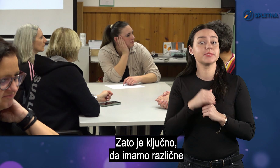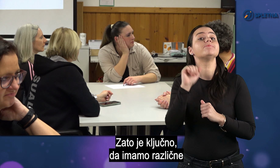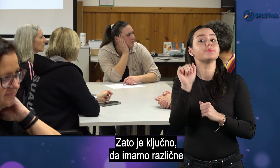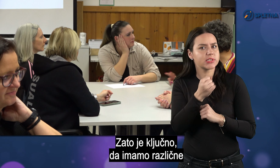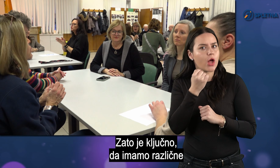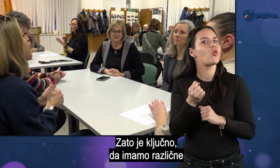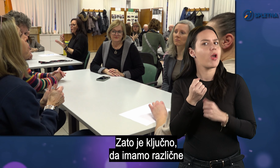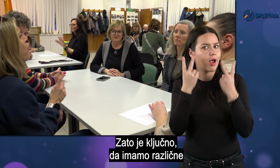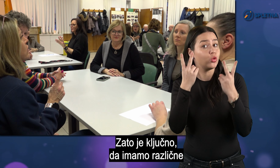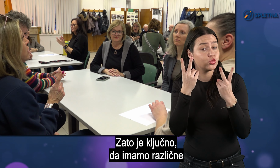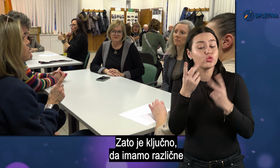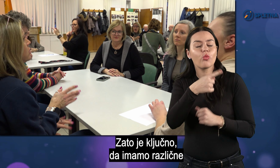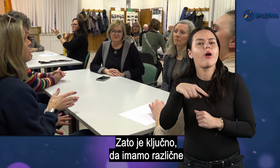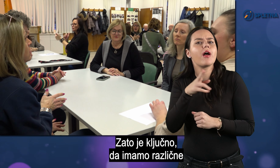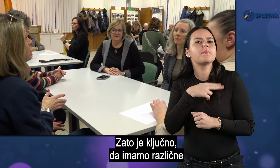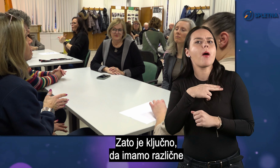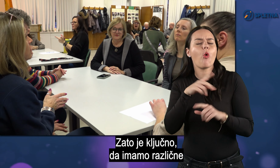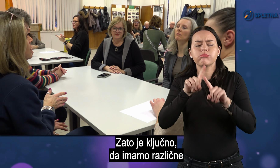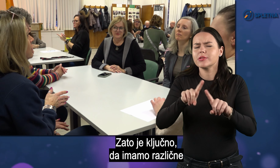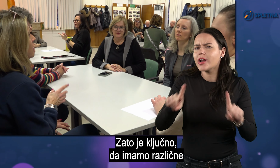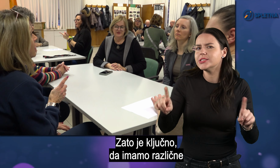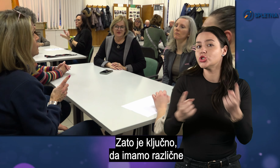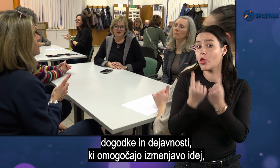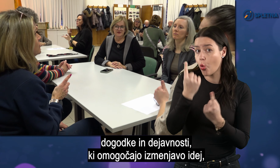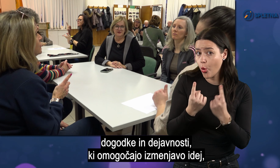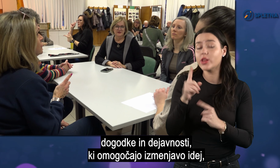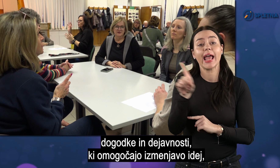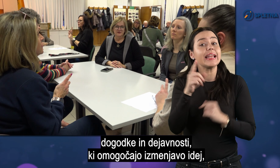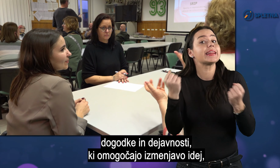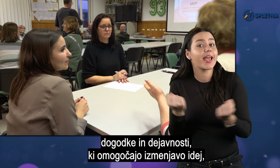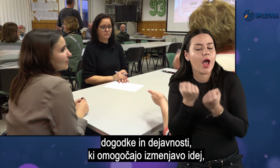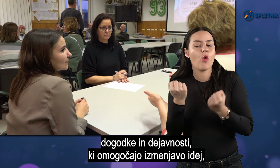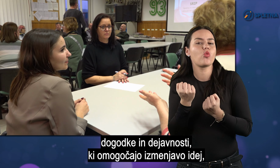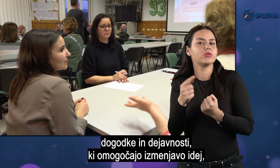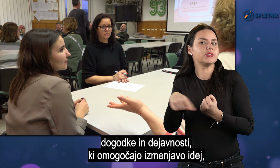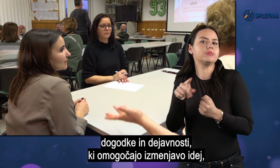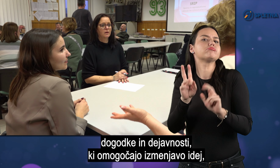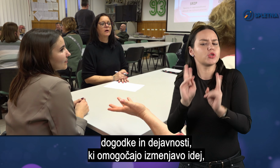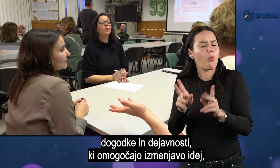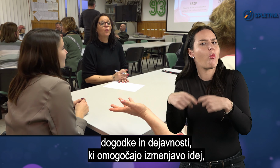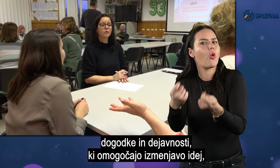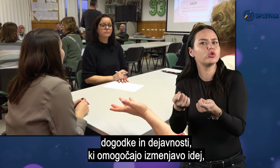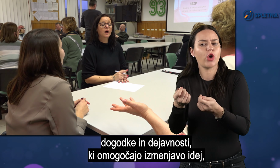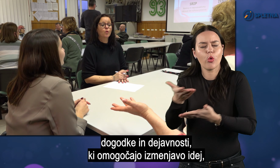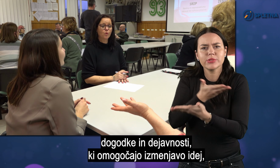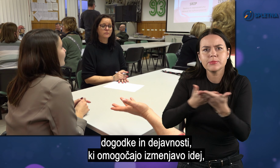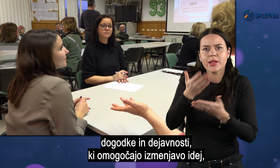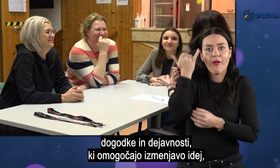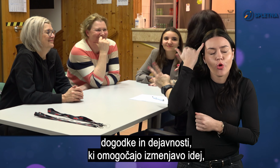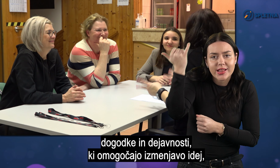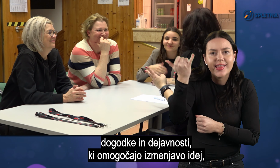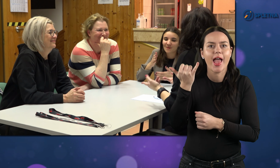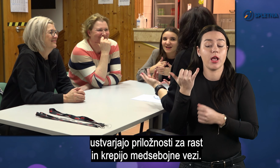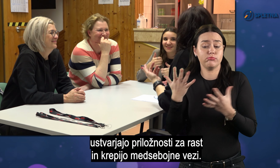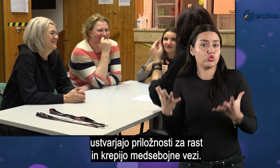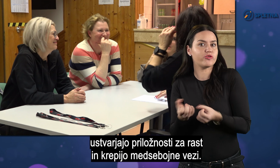Zato je ključno, da imamo različne dogodke in dejavnosti, ki omogočajo izmenjavo idej, ustvarjajo priložnosti za rast in